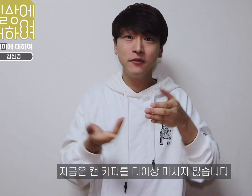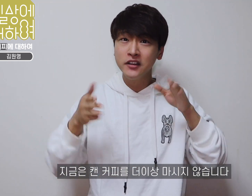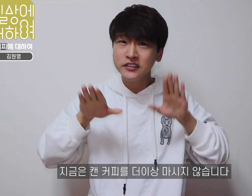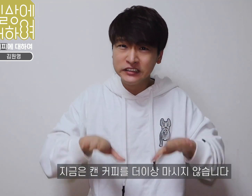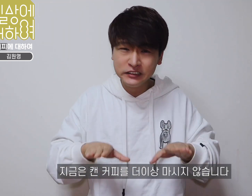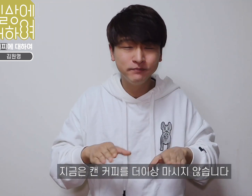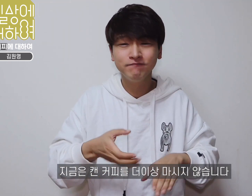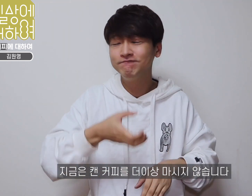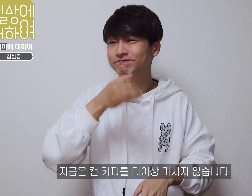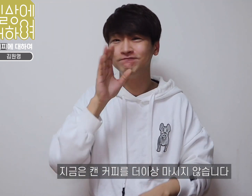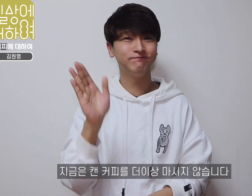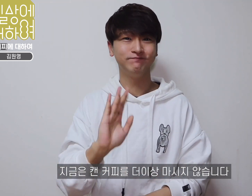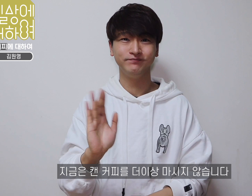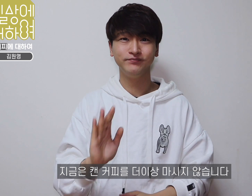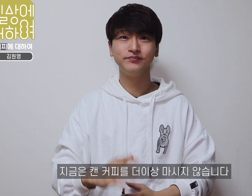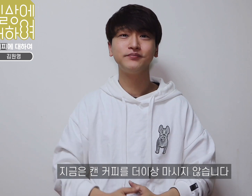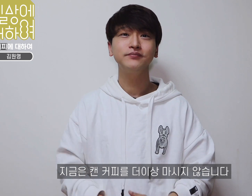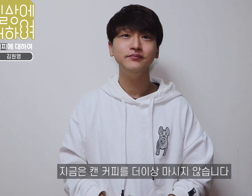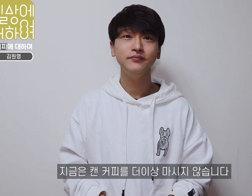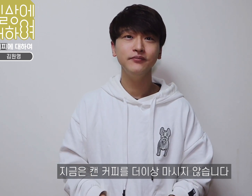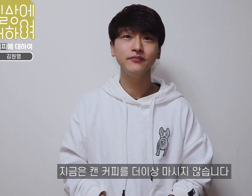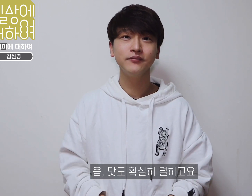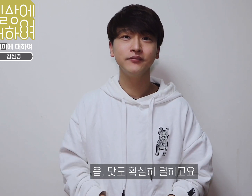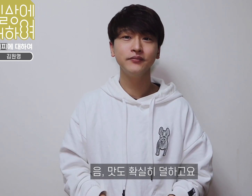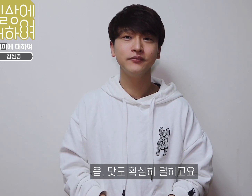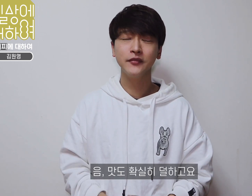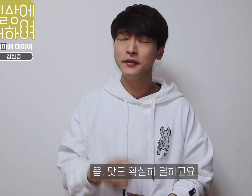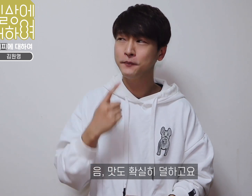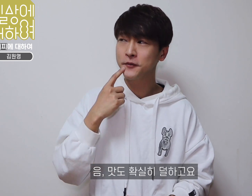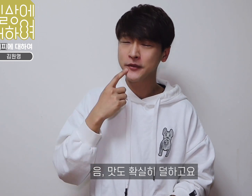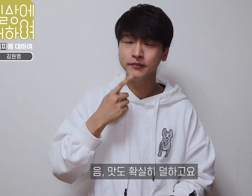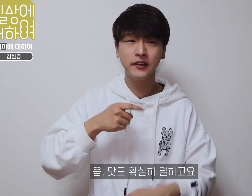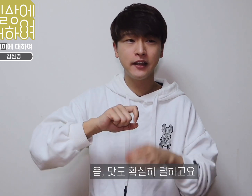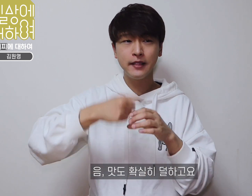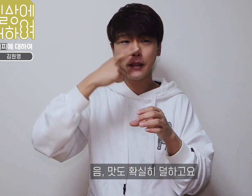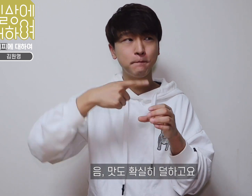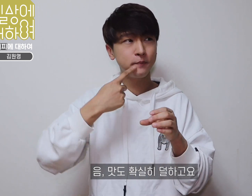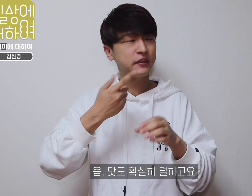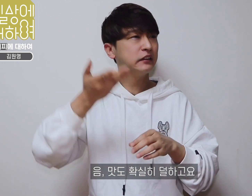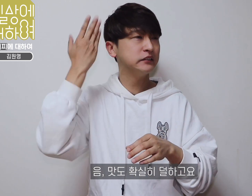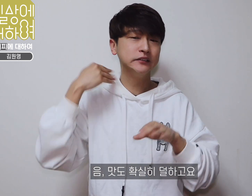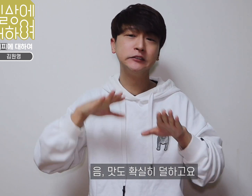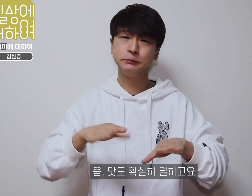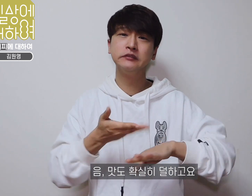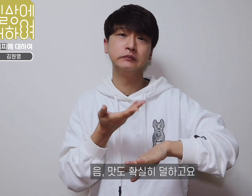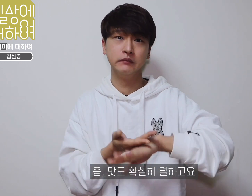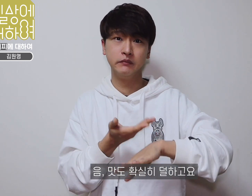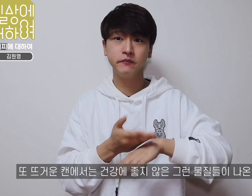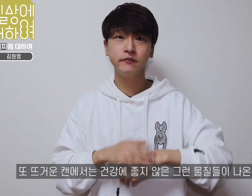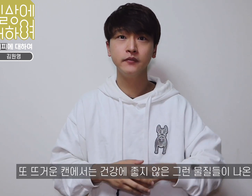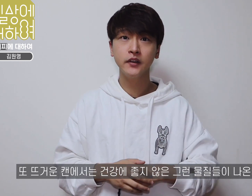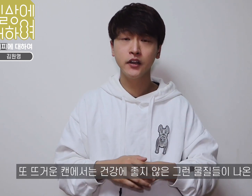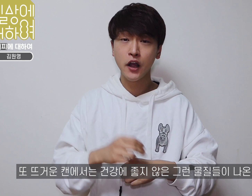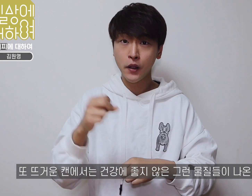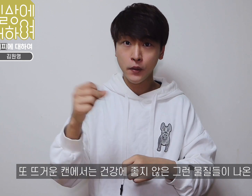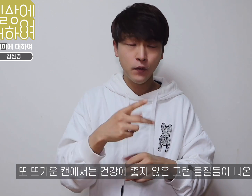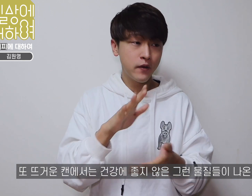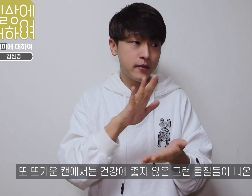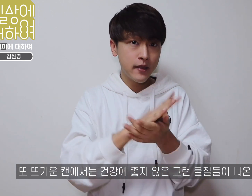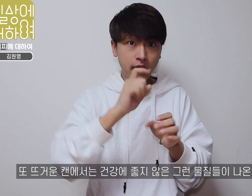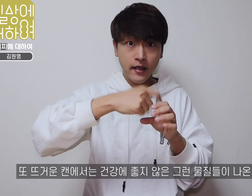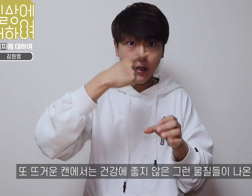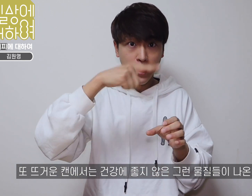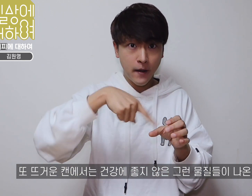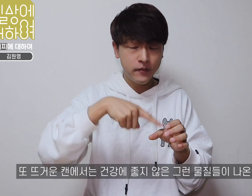지금은 캔커피를 더 이상 마시지 않습니다. 맛도 확실히 덜하고요. 또 뜨거운